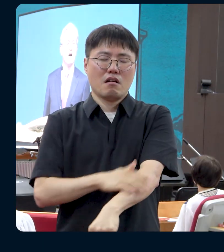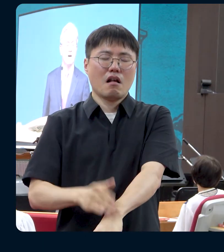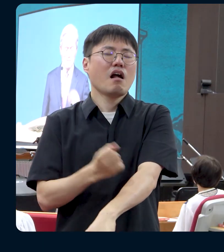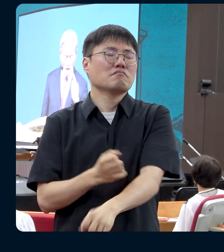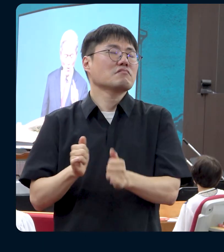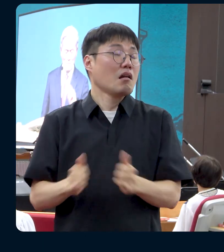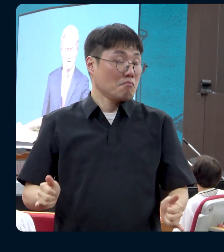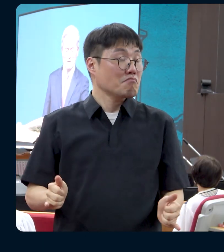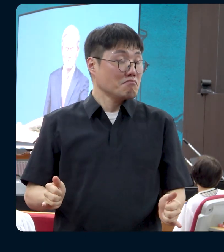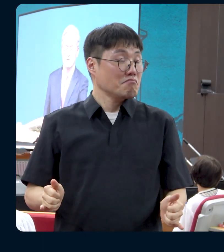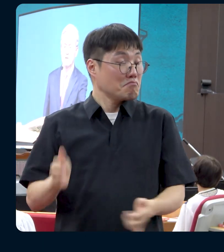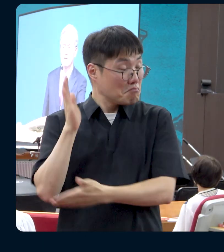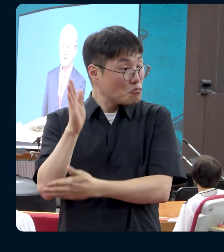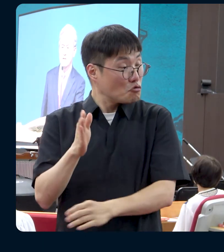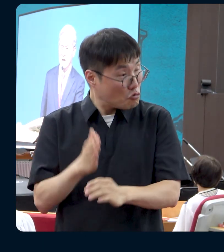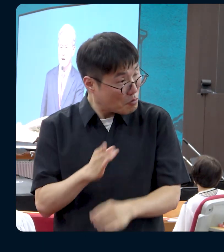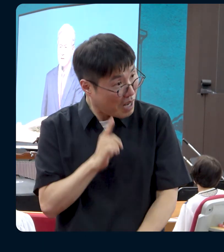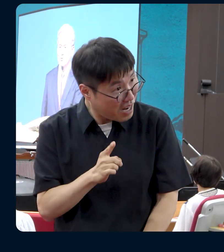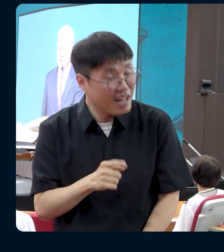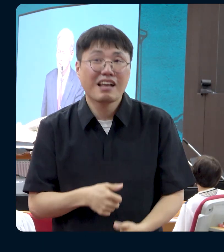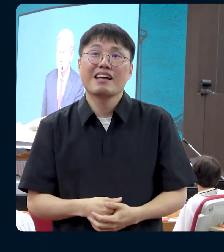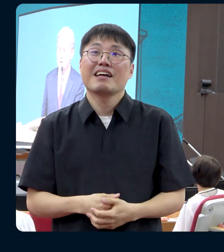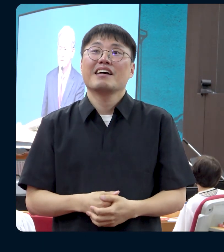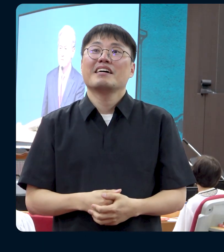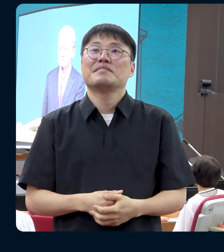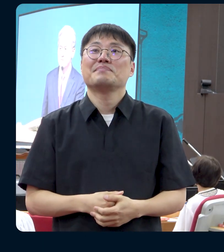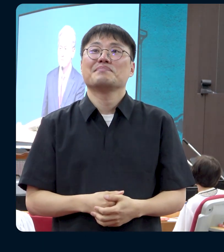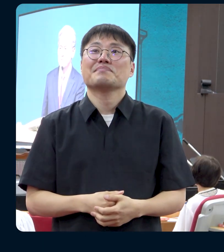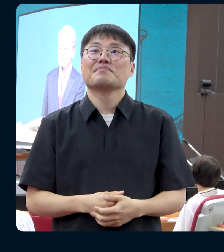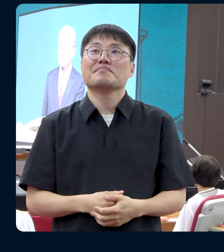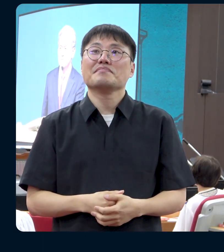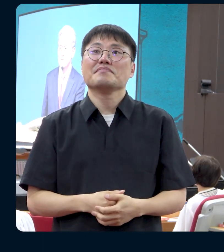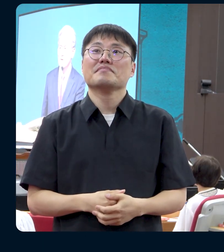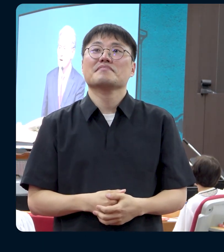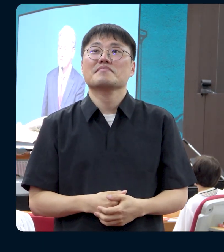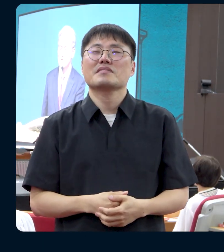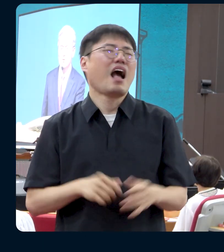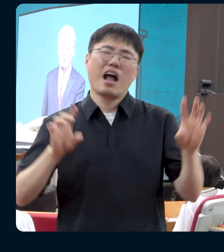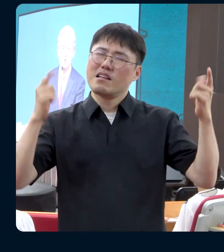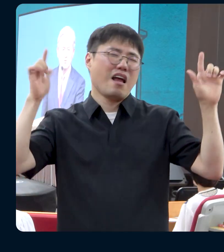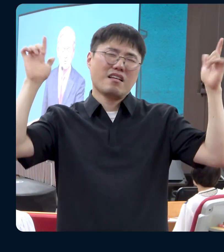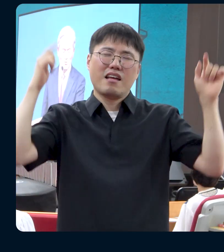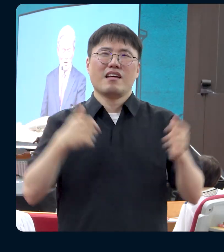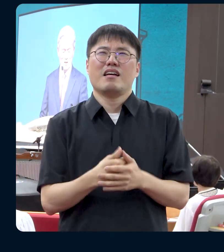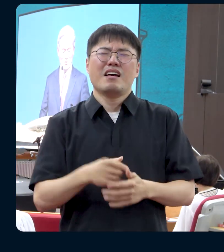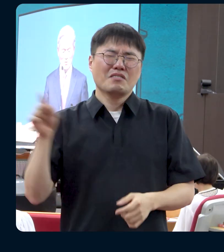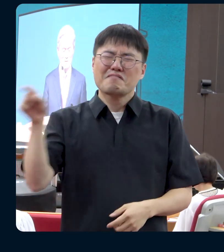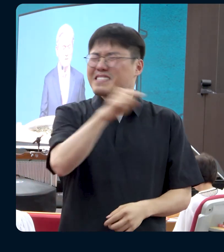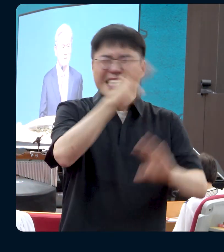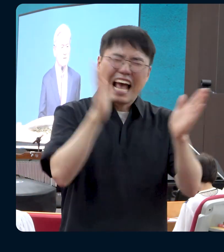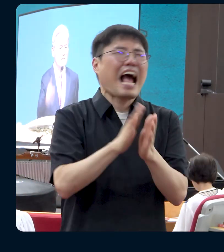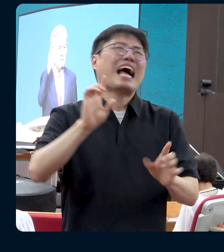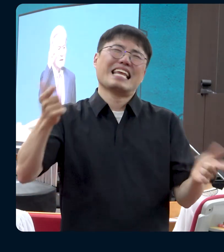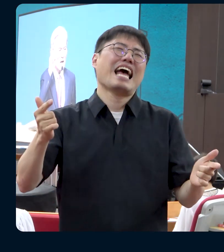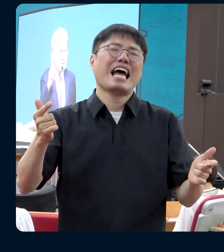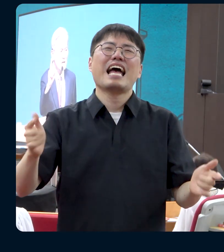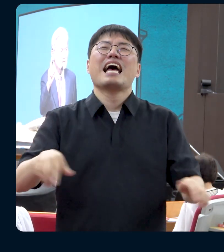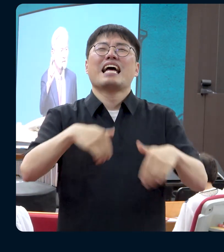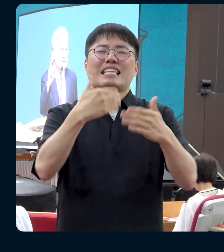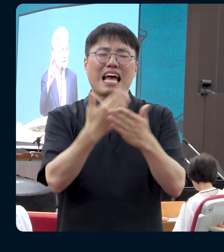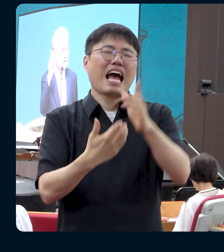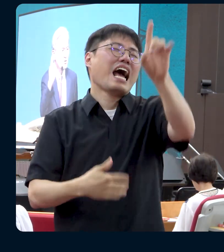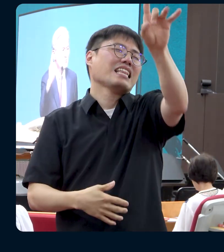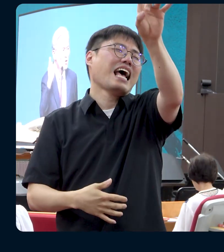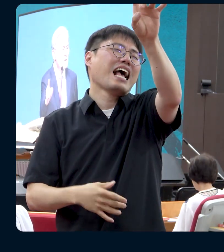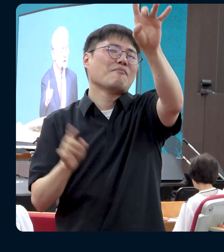그런 사람들이다 라고 하면서 자랑을 하고 있는 것입니까 지금? 아니죠. 어떤 것도 아니죠.